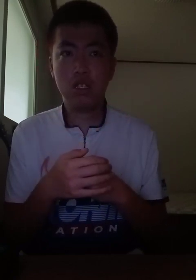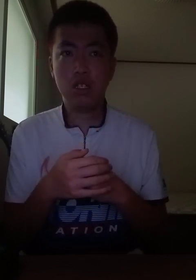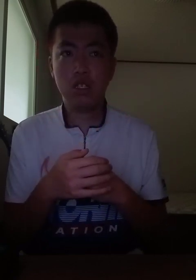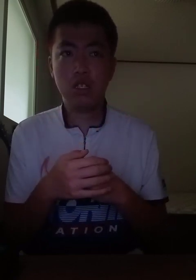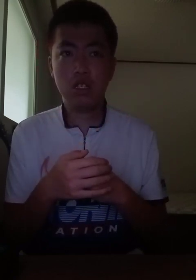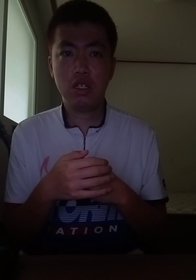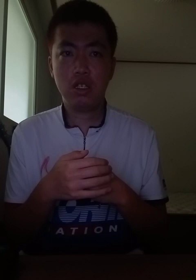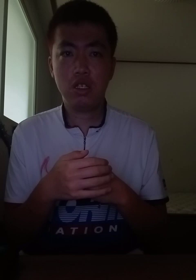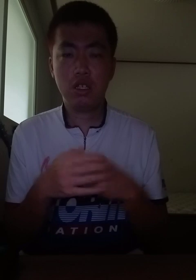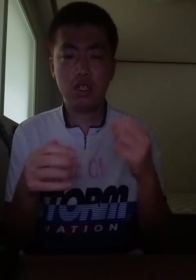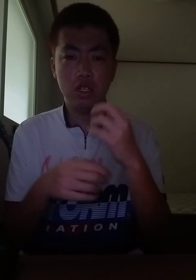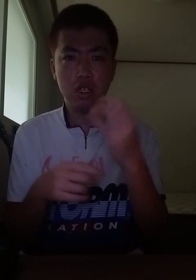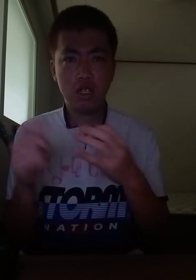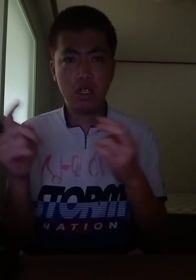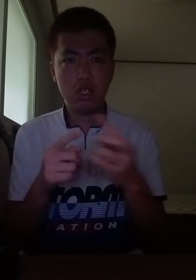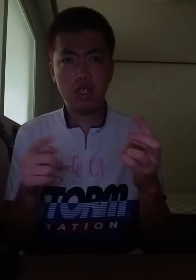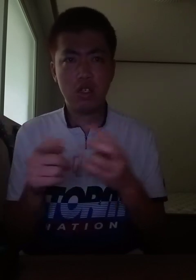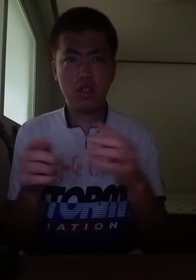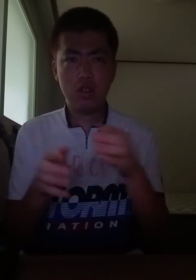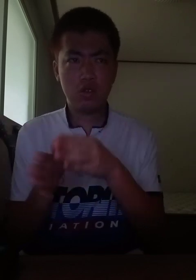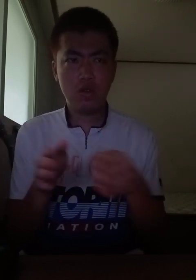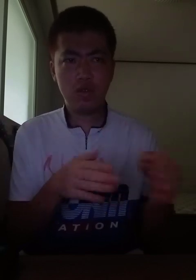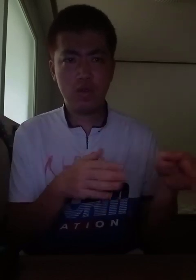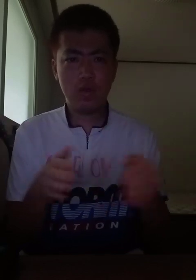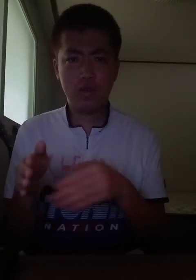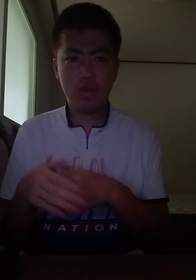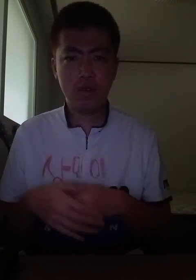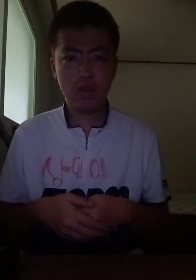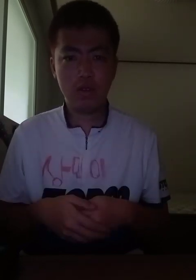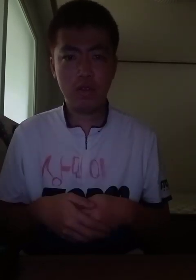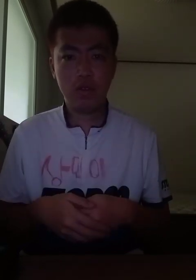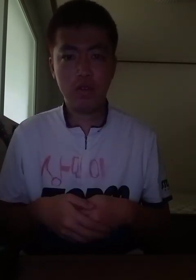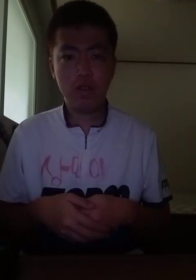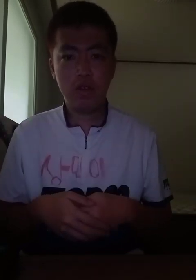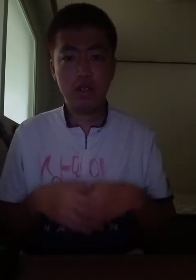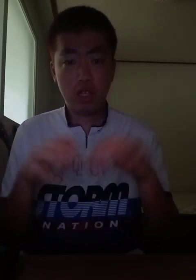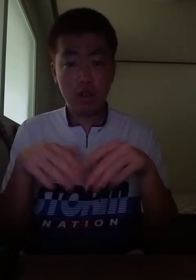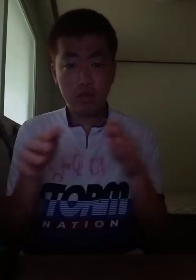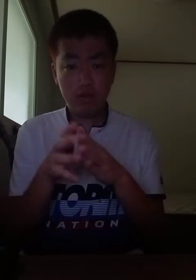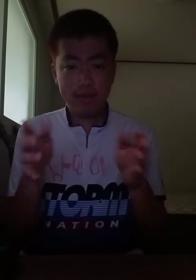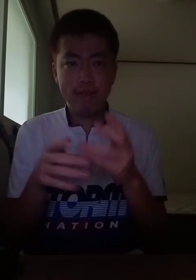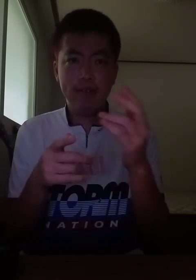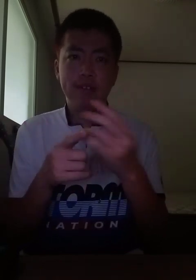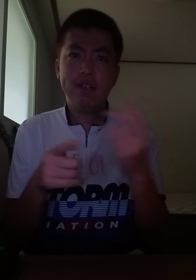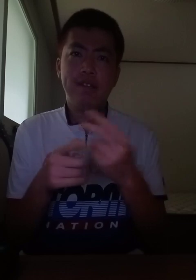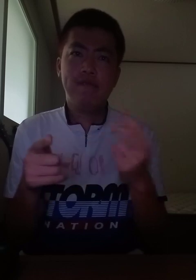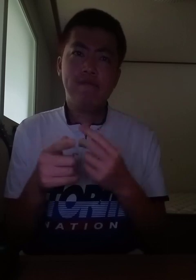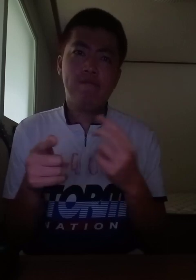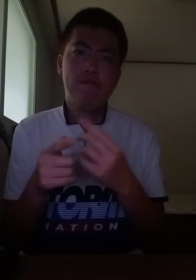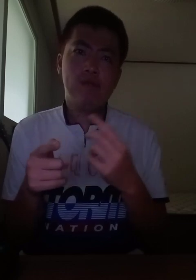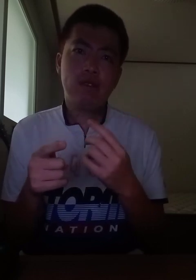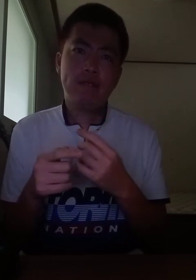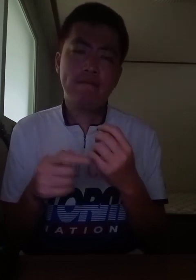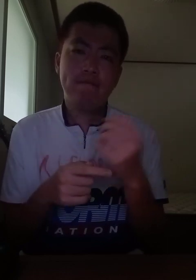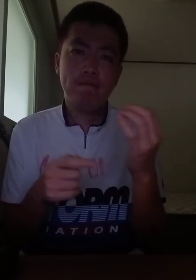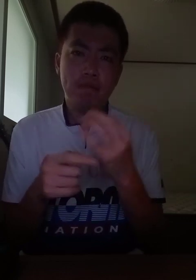두세 개를 들고 일주일에 한두 번은 이곳을 꼭 온다고 합니다. 대부분의 주민은 거동이 불편한 노인이라 약수터 가는 것